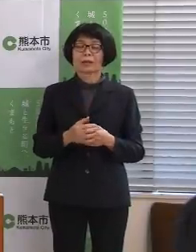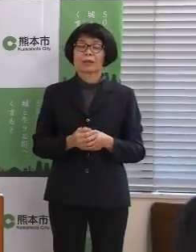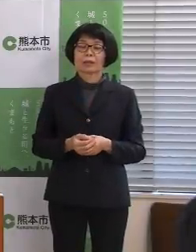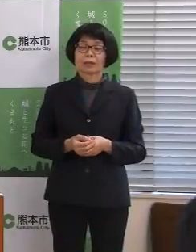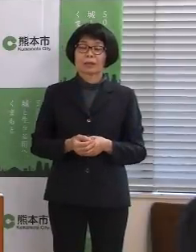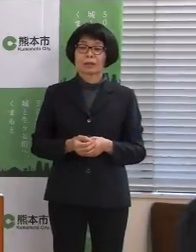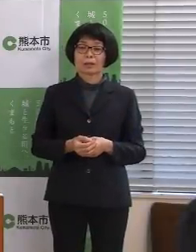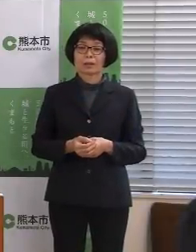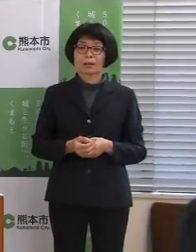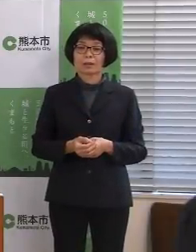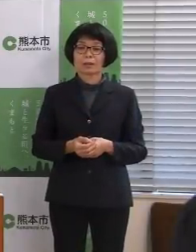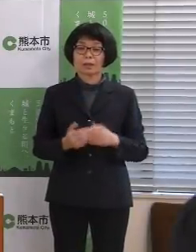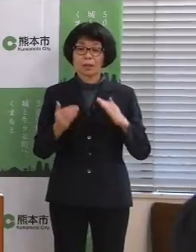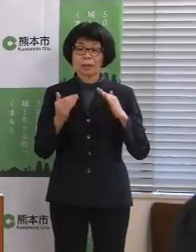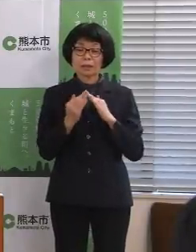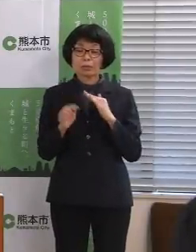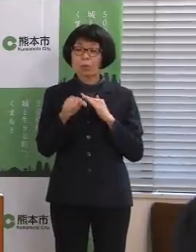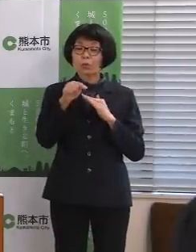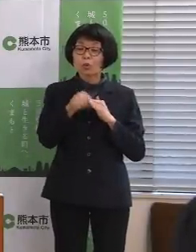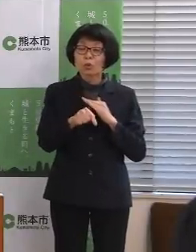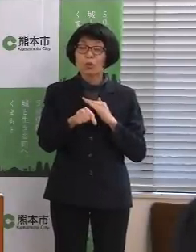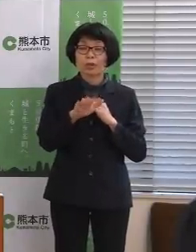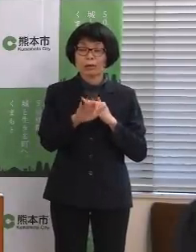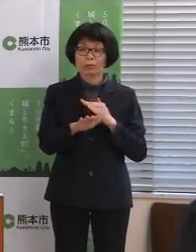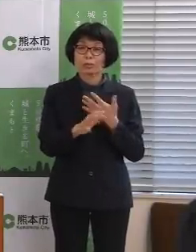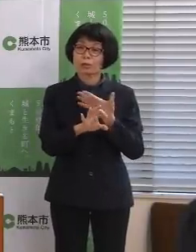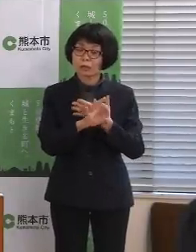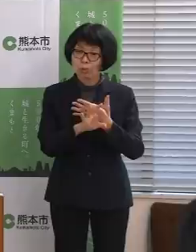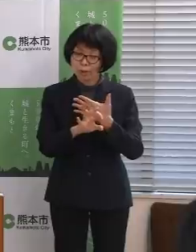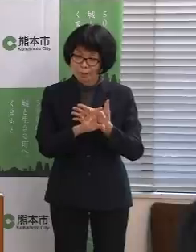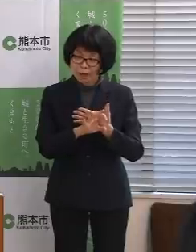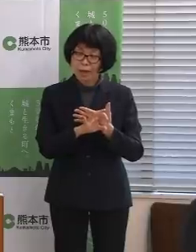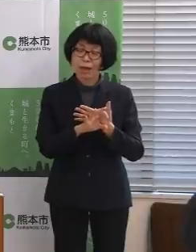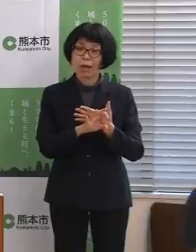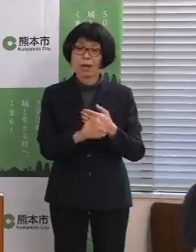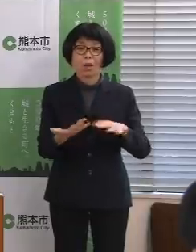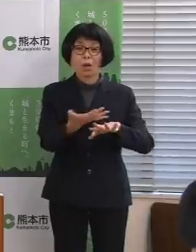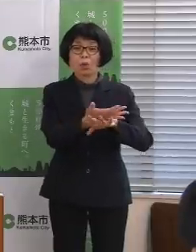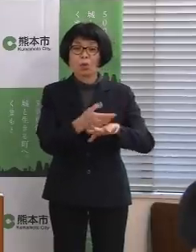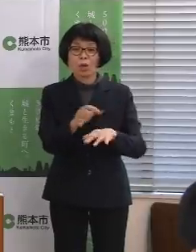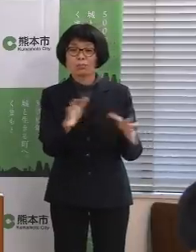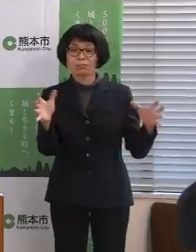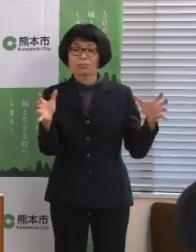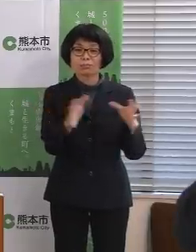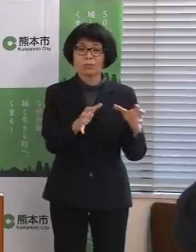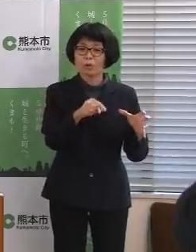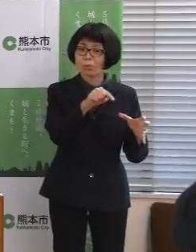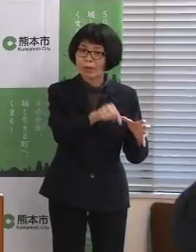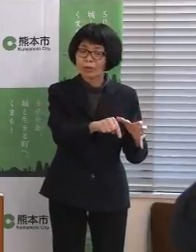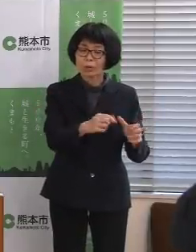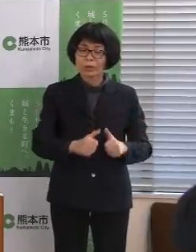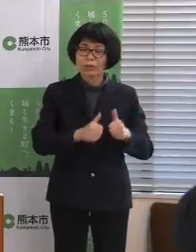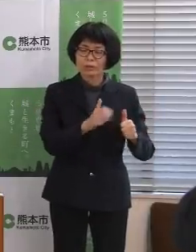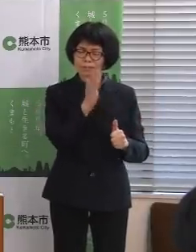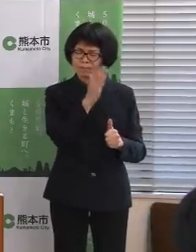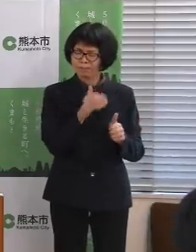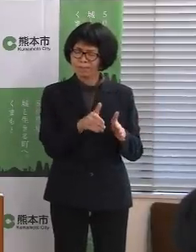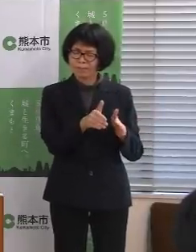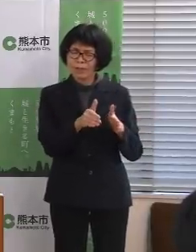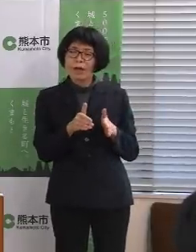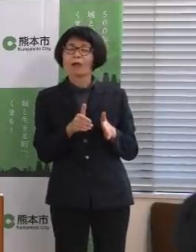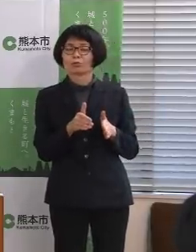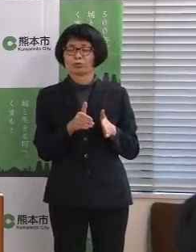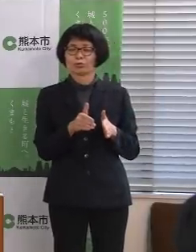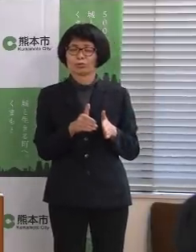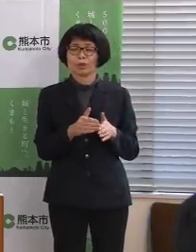ですね屋外であっても例えば人が多く集まるような公園などへのですね外出を控えるようさら